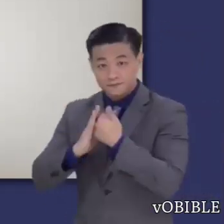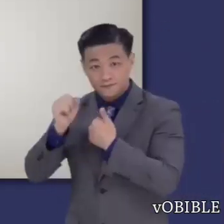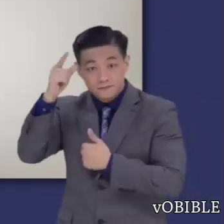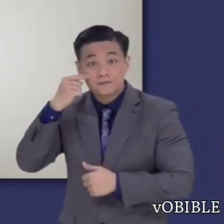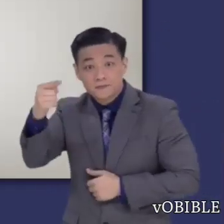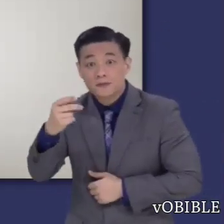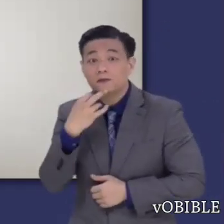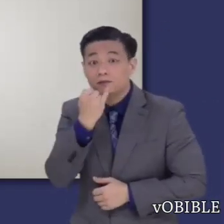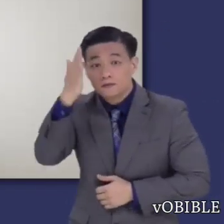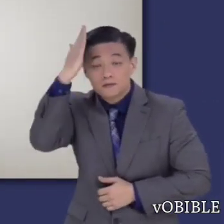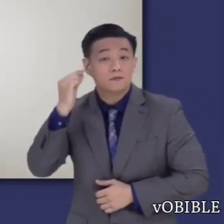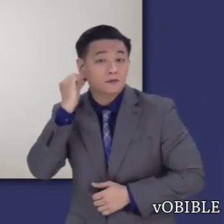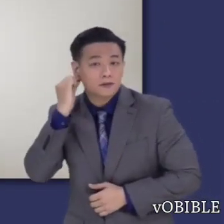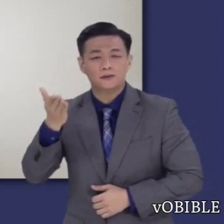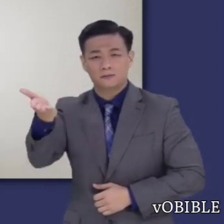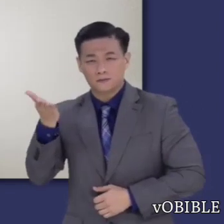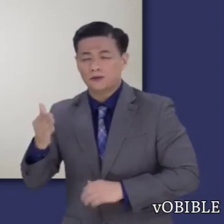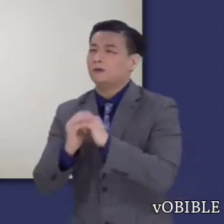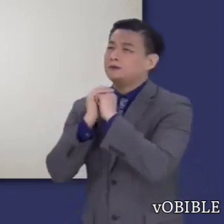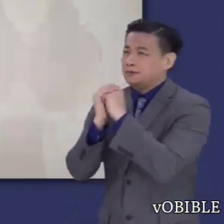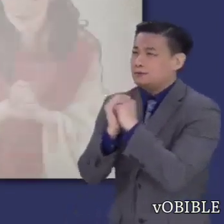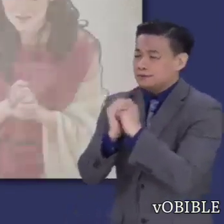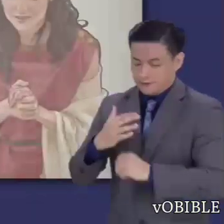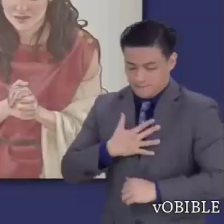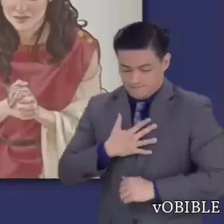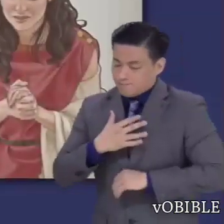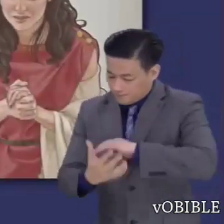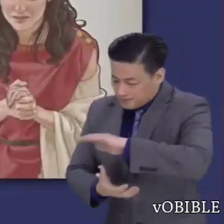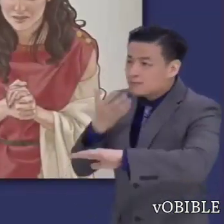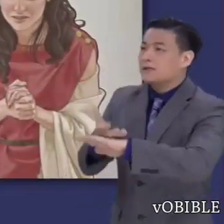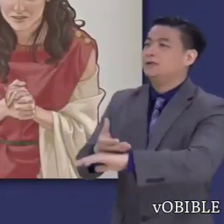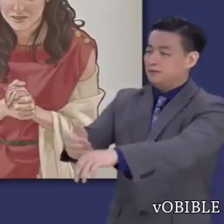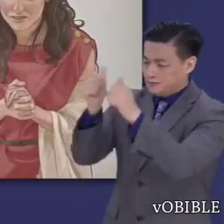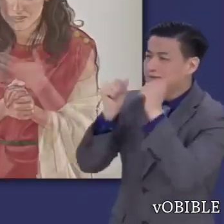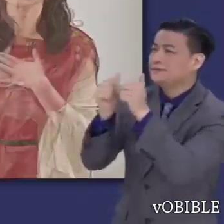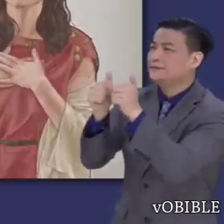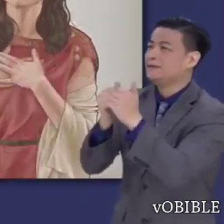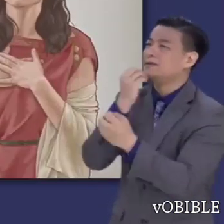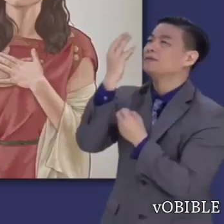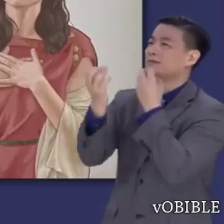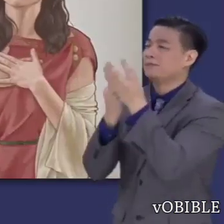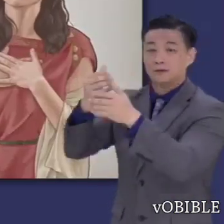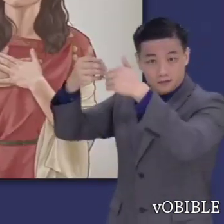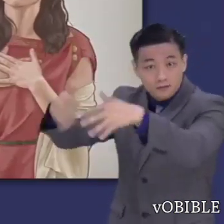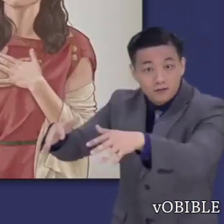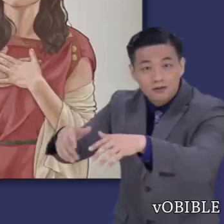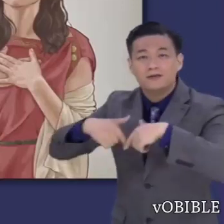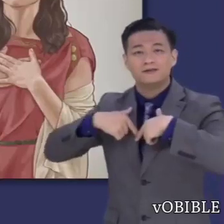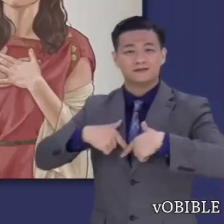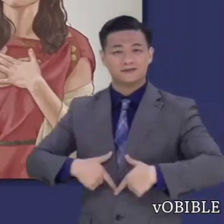章，保罗劝勉弟兄姐妹，只要向上帝祷告，恳切祈求并表达感